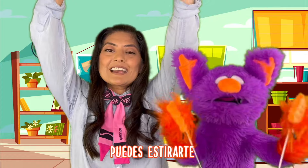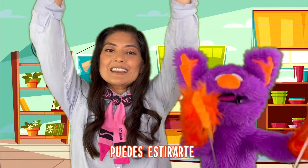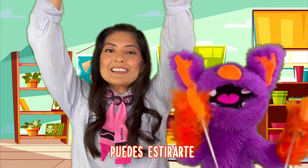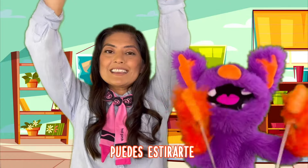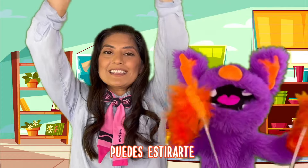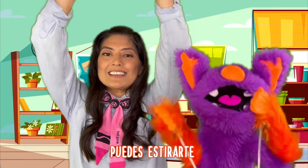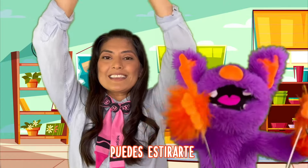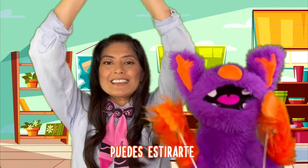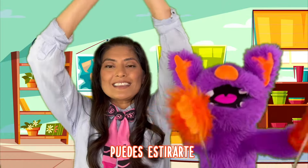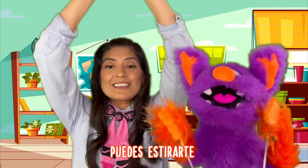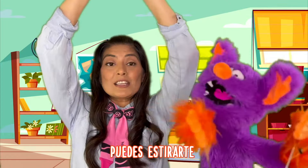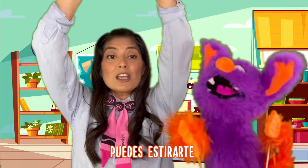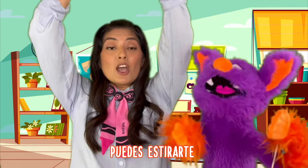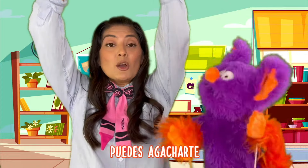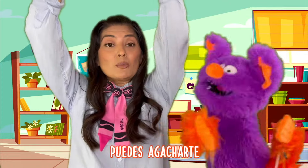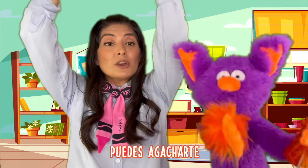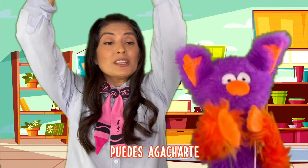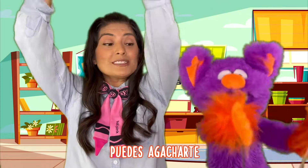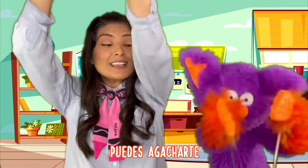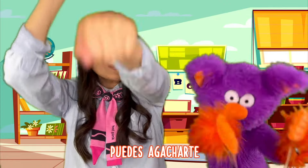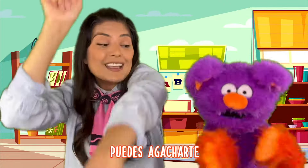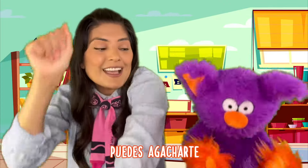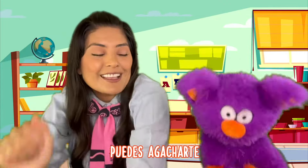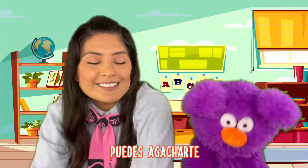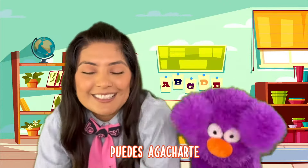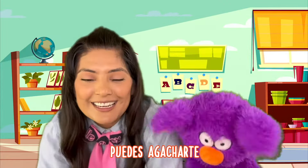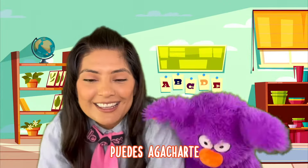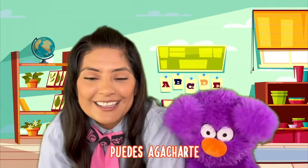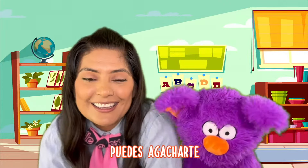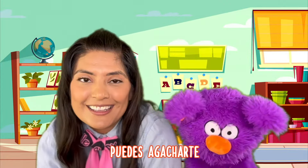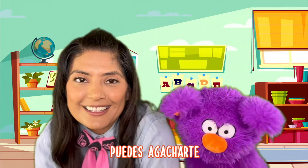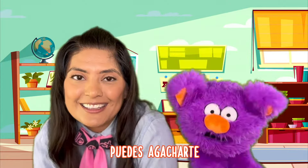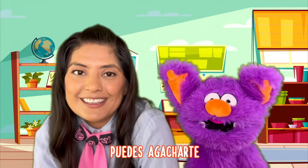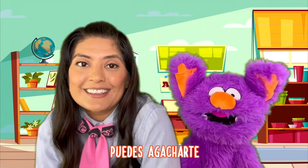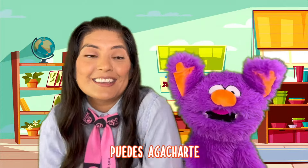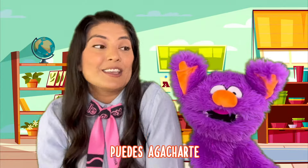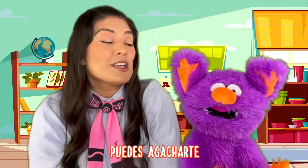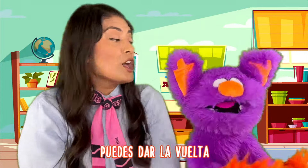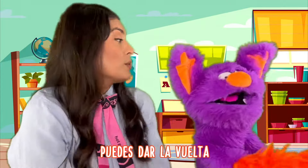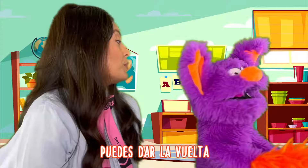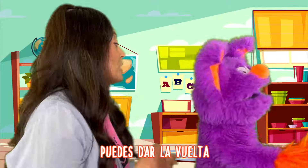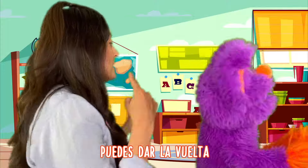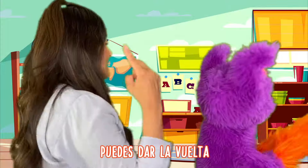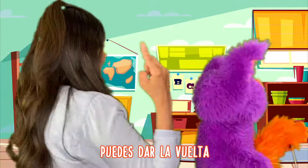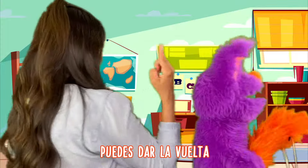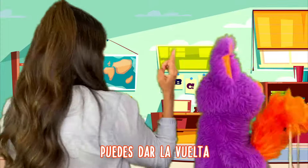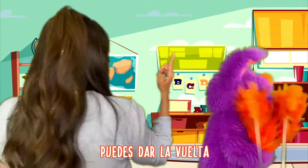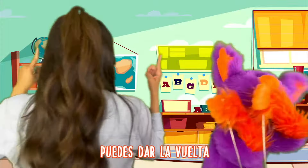estirarte. Puedes agacharte. Puedes dar la